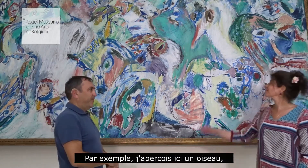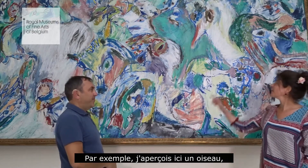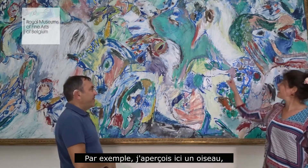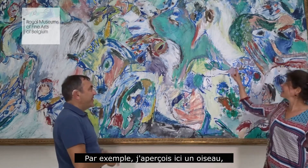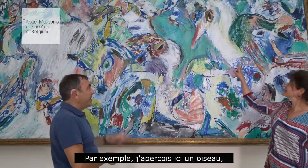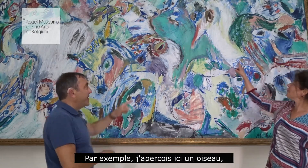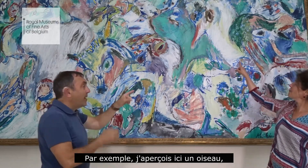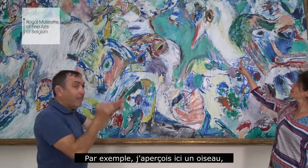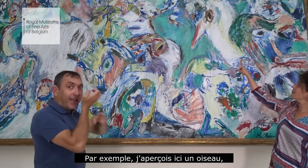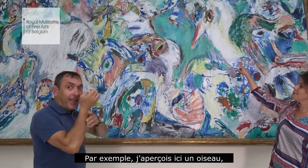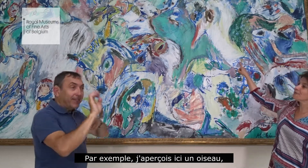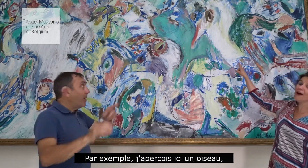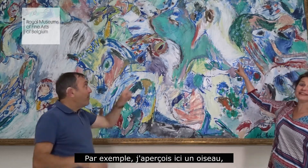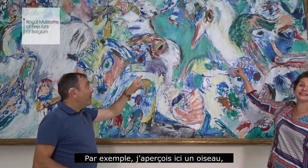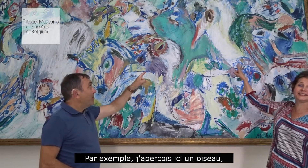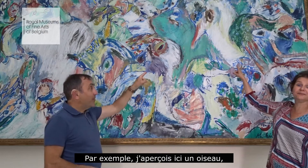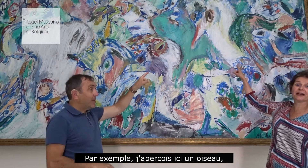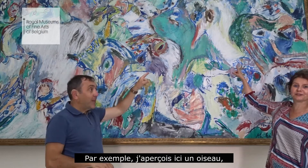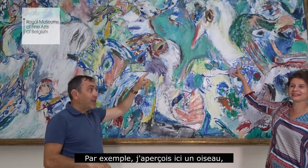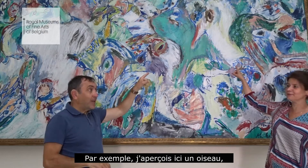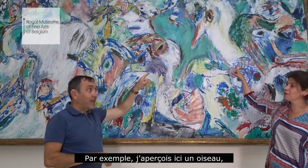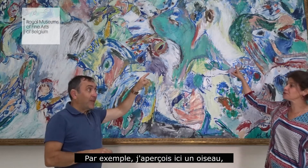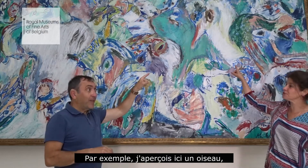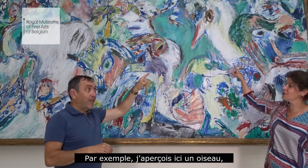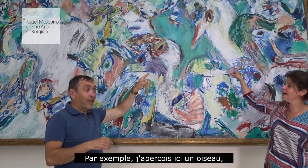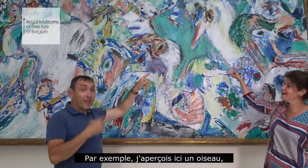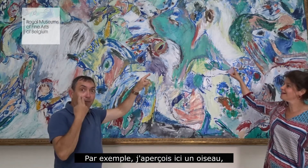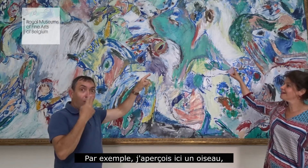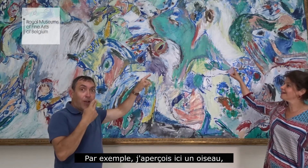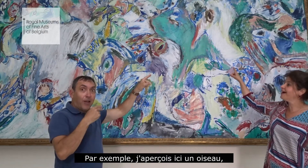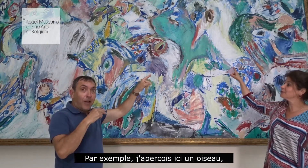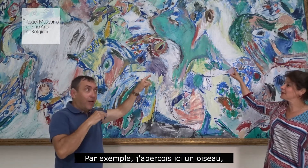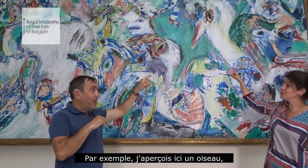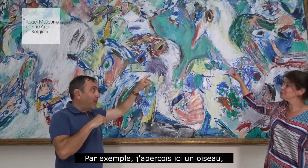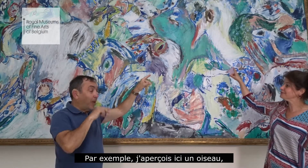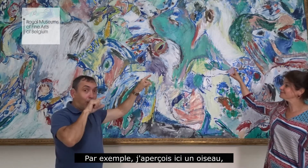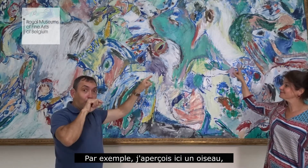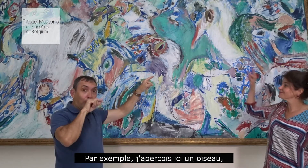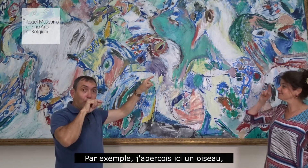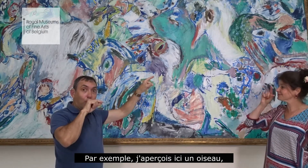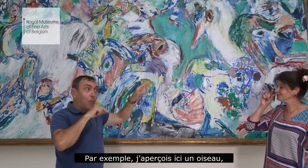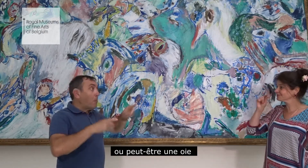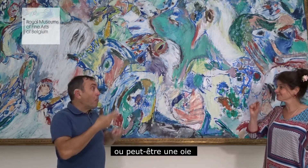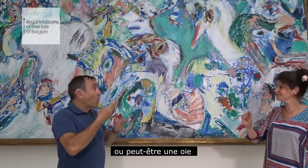Par exemple, moi ici, personnellement, je vois un oiseau.